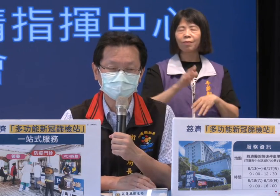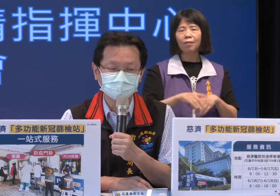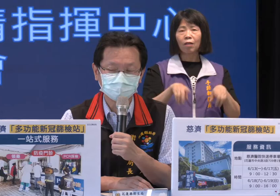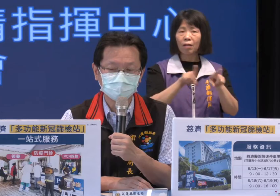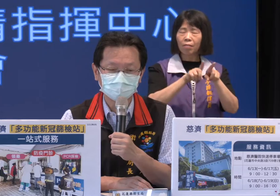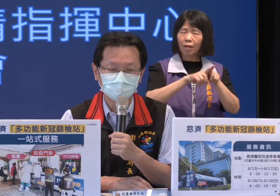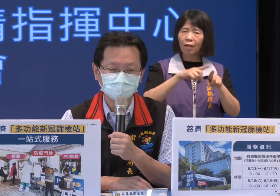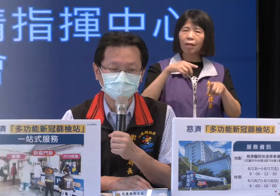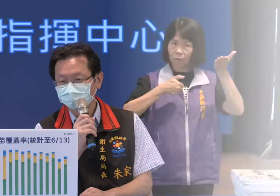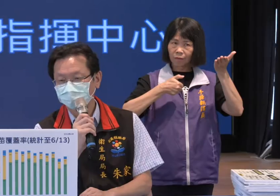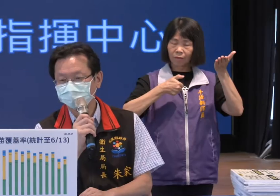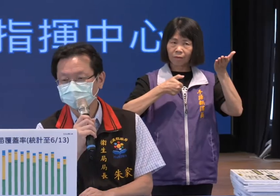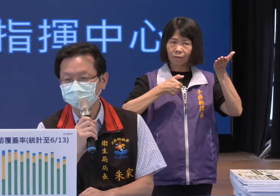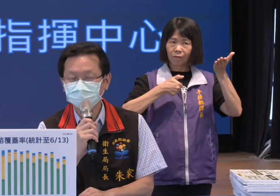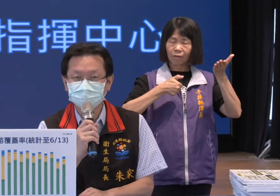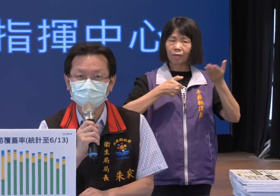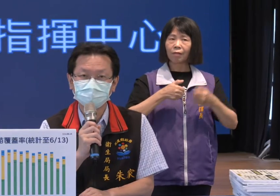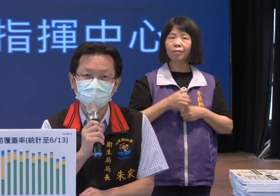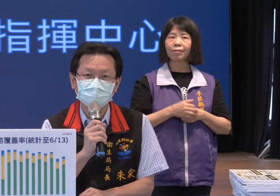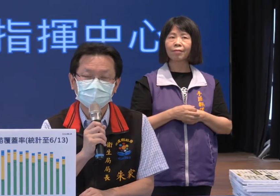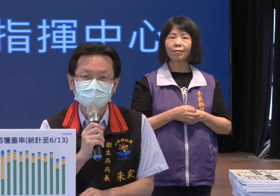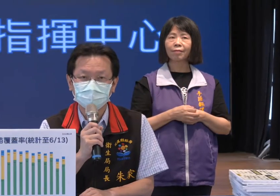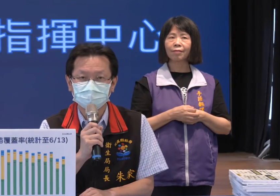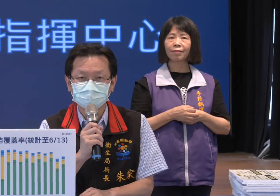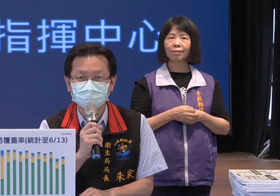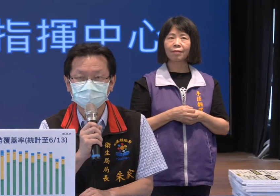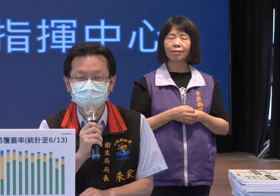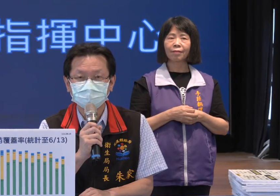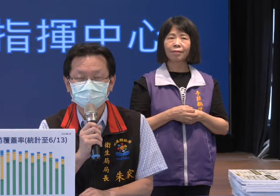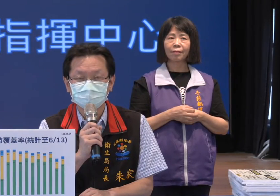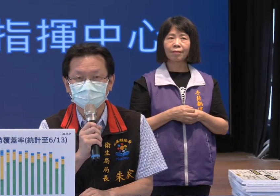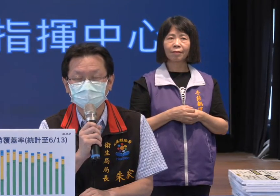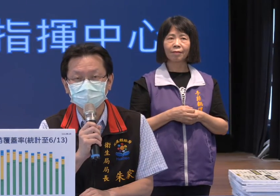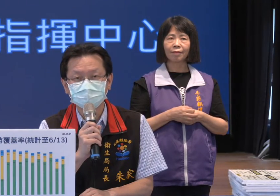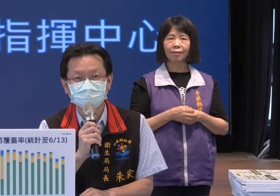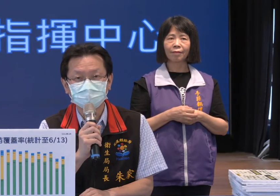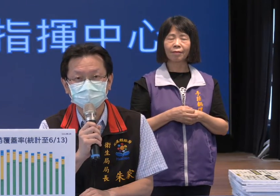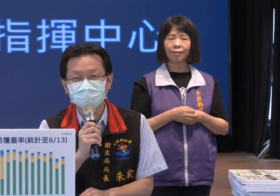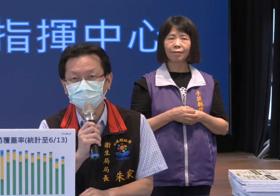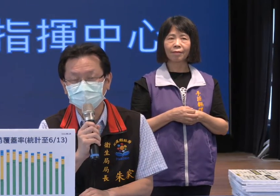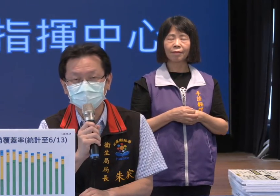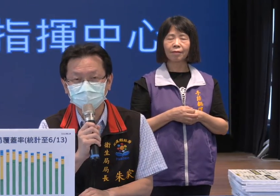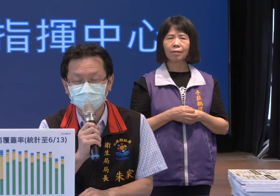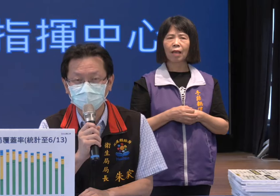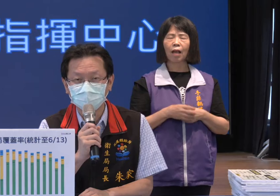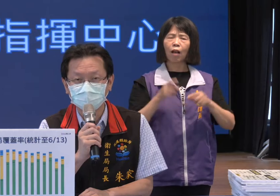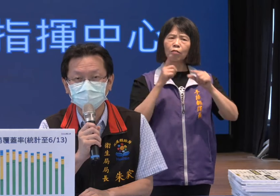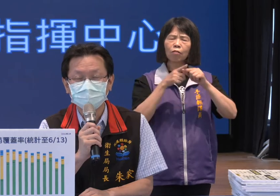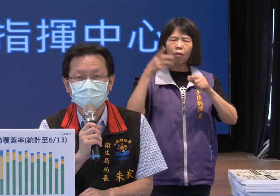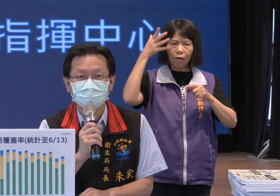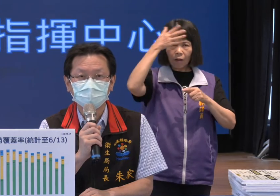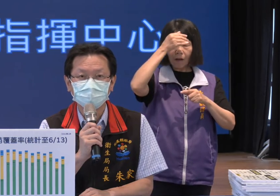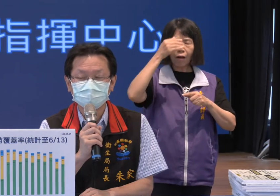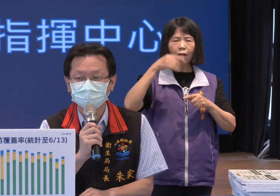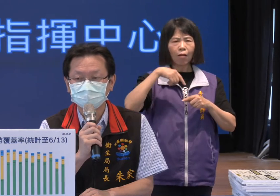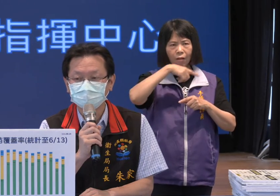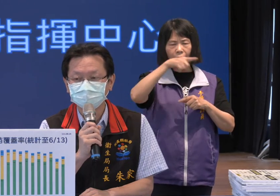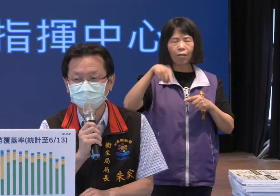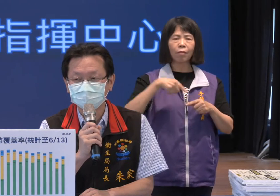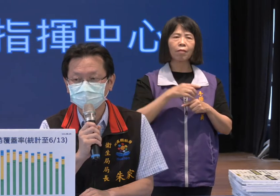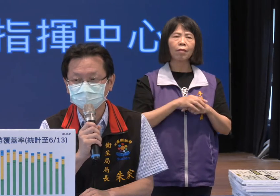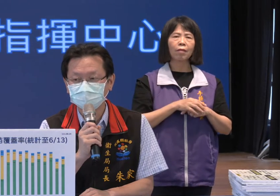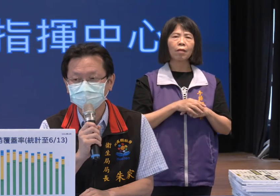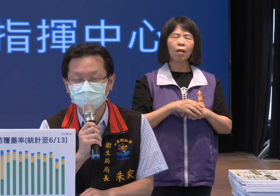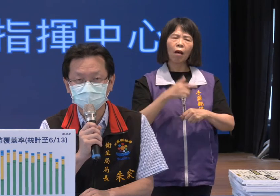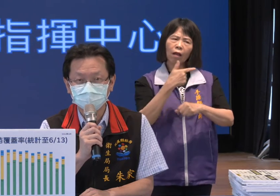般的症状治疗药物哈。对50岁以上的话，那这个就是中老年人的话哈，那我想这个